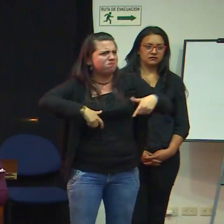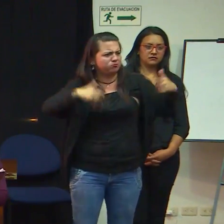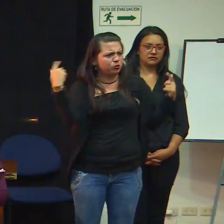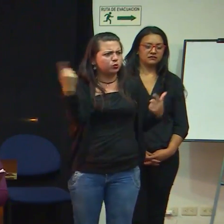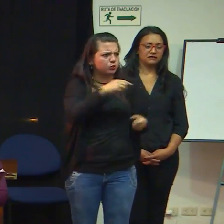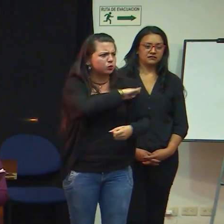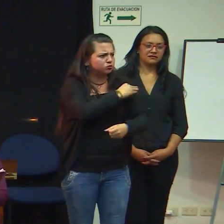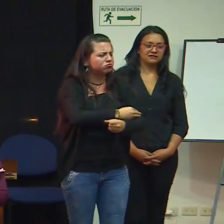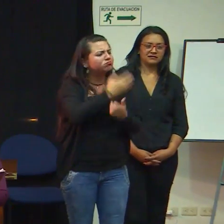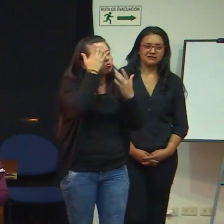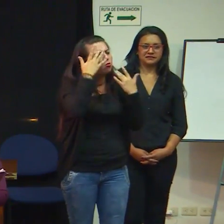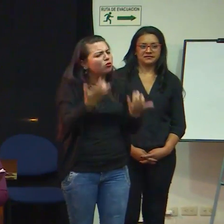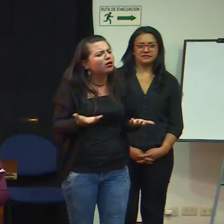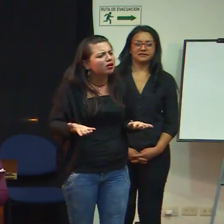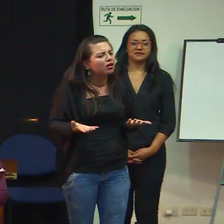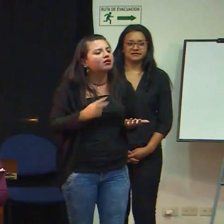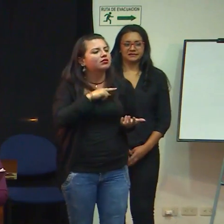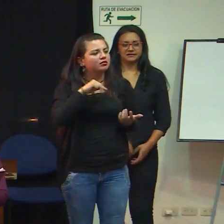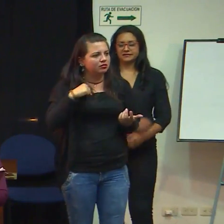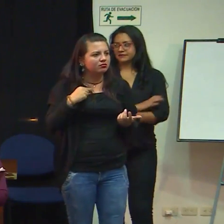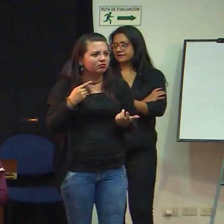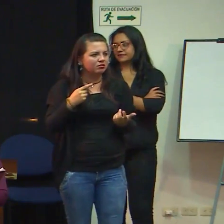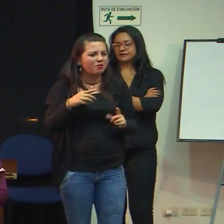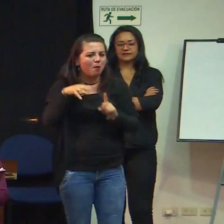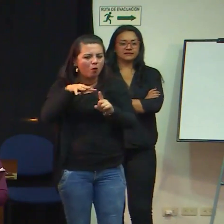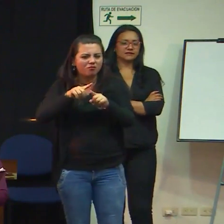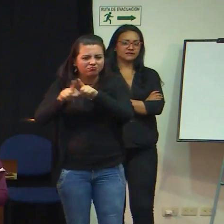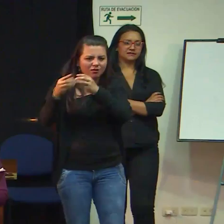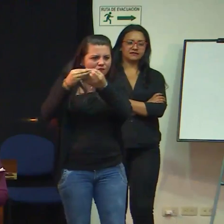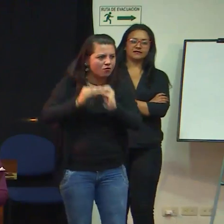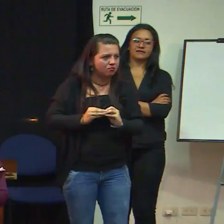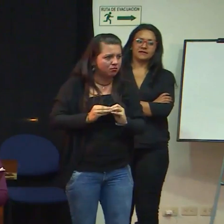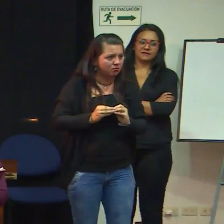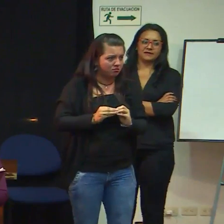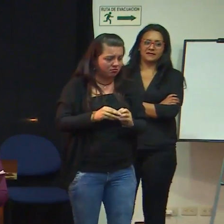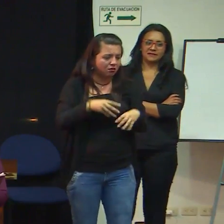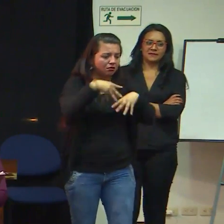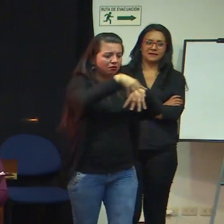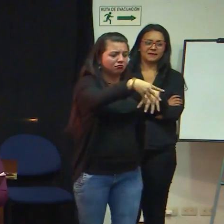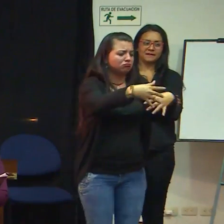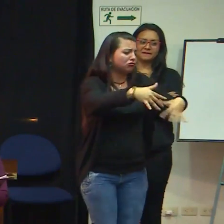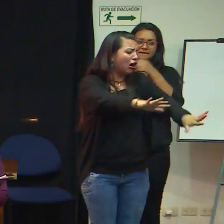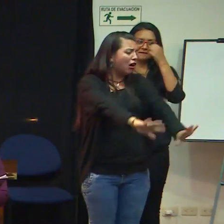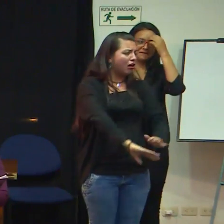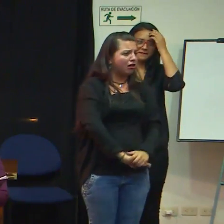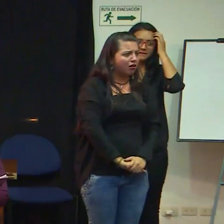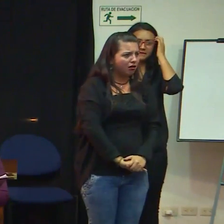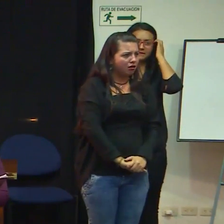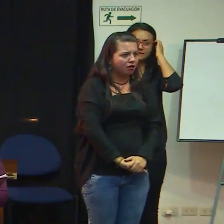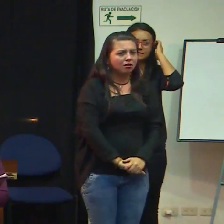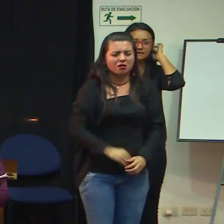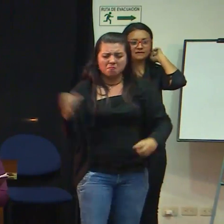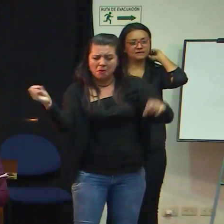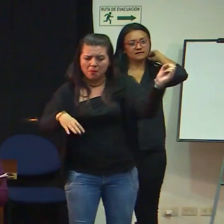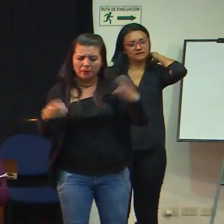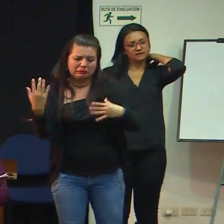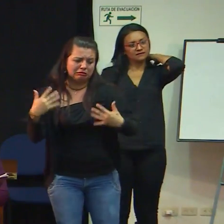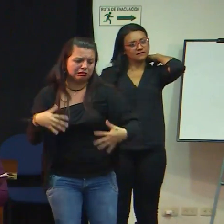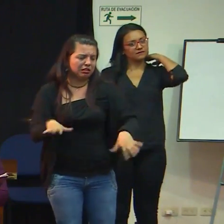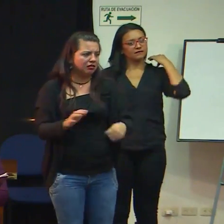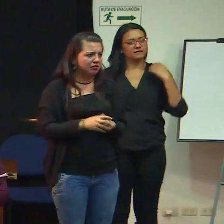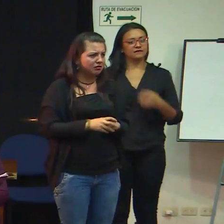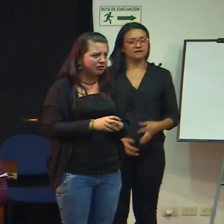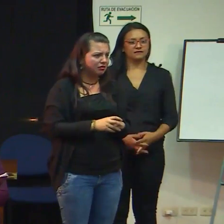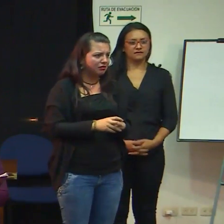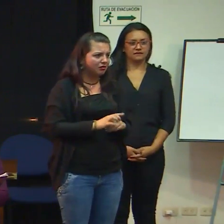porque nosotros dimos diferentes formas de movilización. No salimos solo a marchar, no salimos solo a un tropel, no salimos